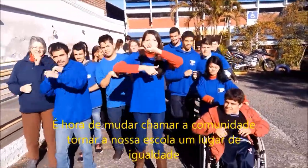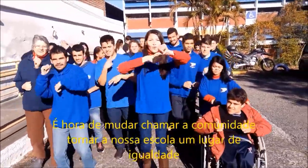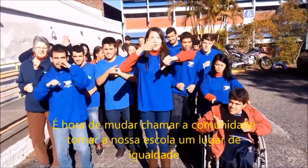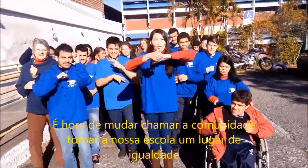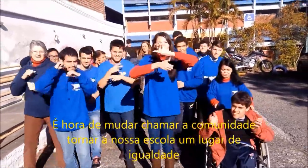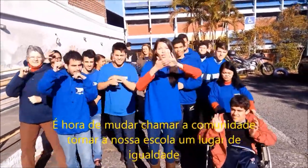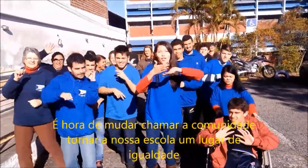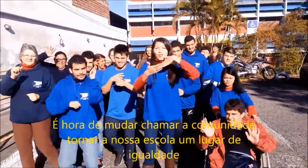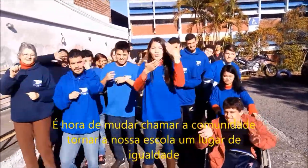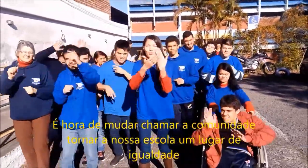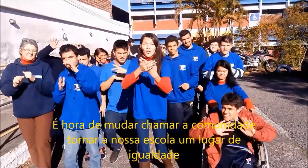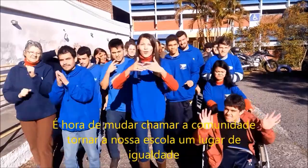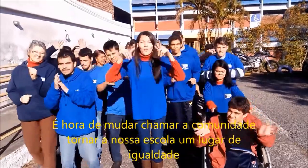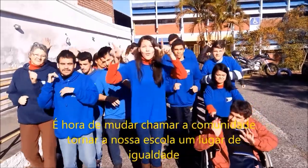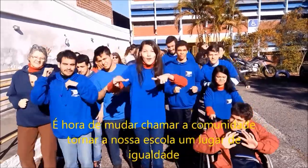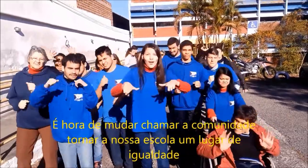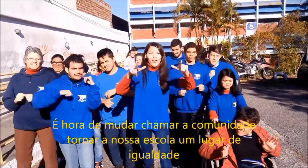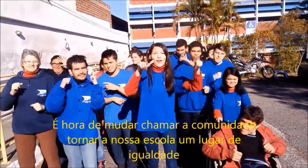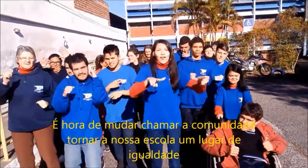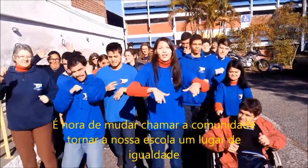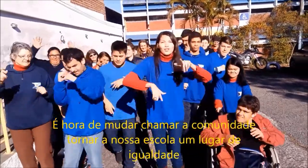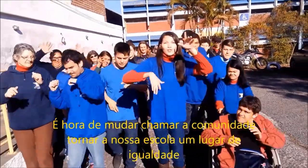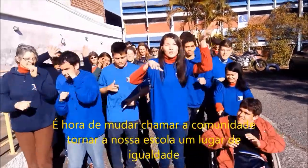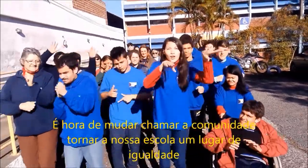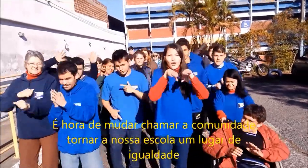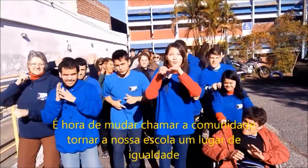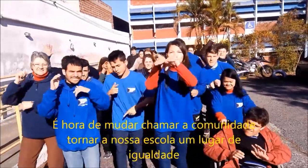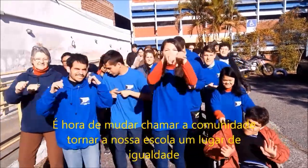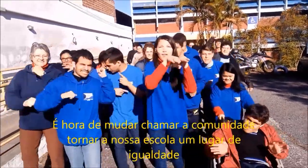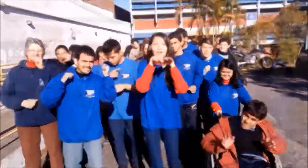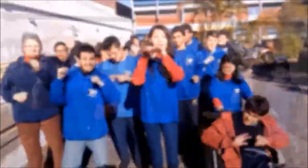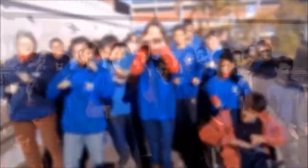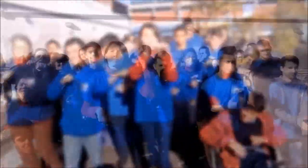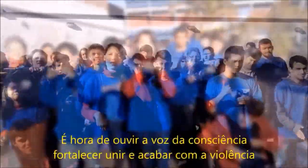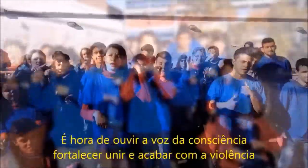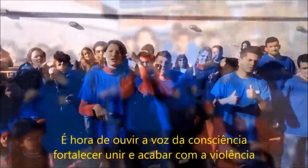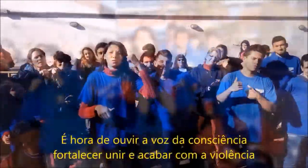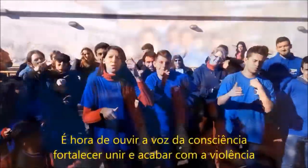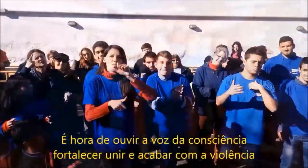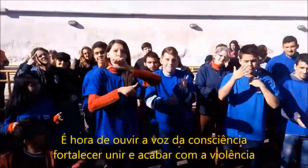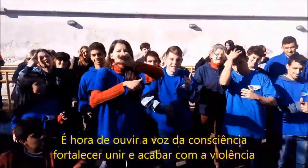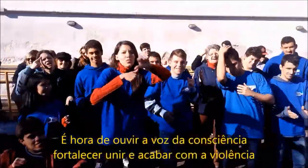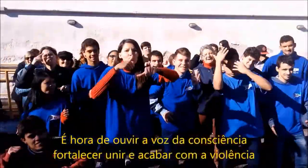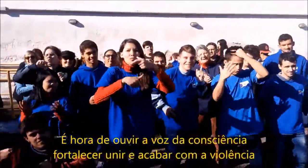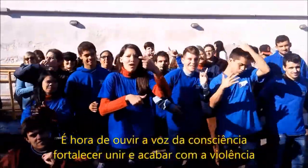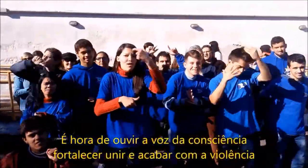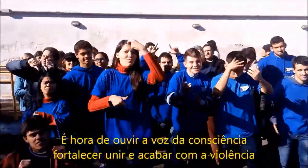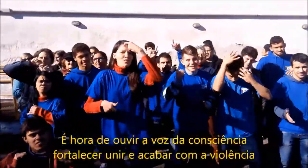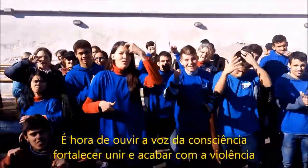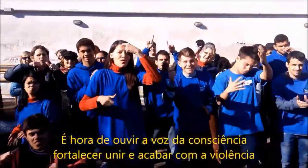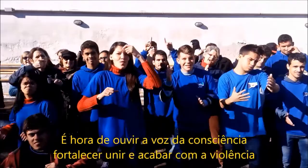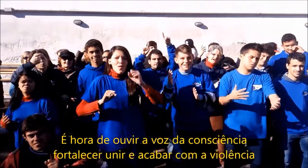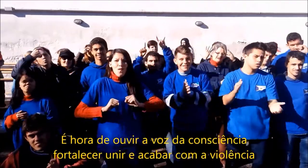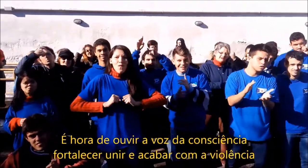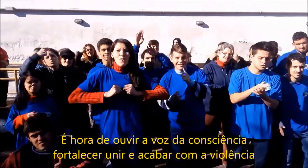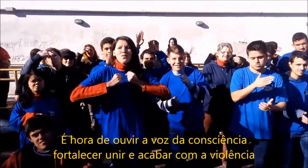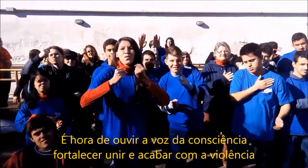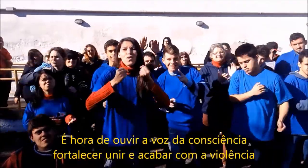um lugar de igualdade. É hora de ouvir a voz da consciência.